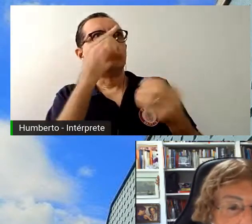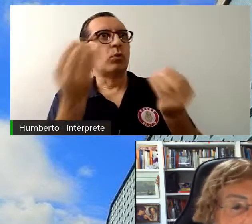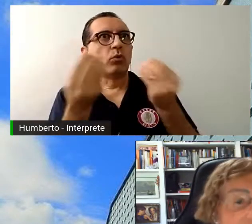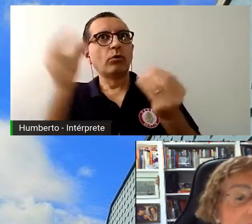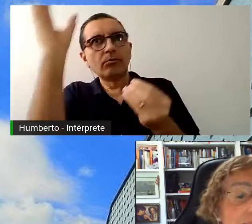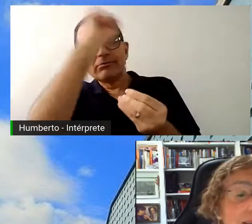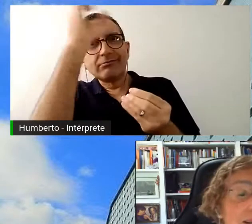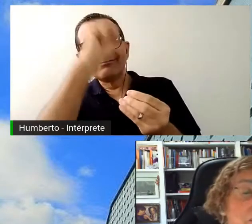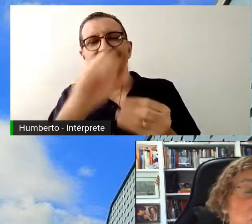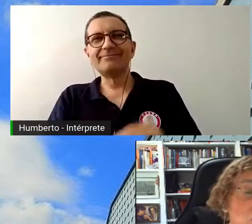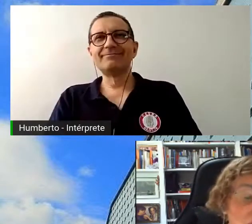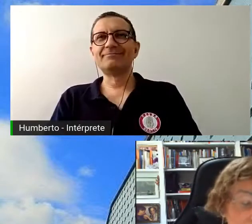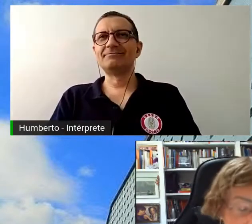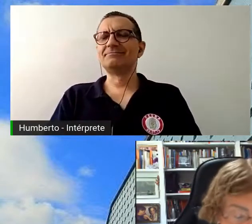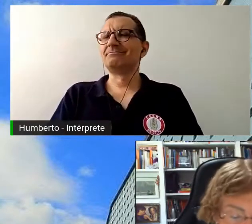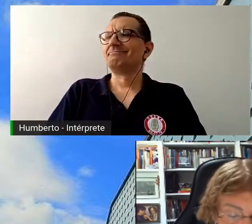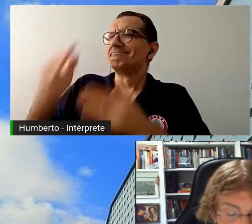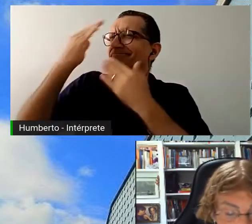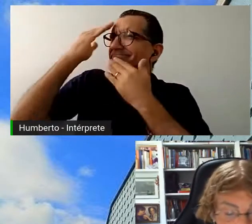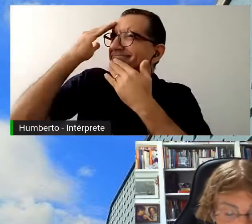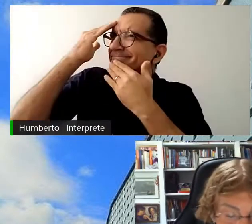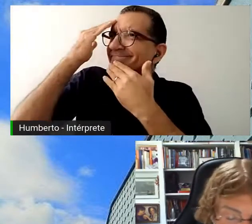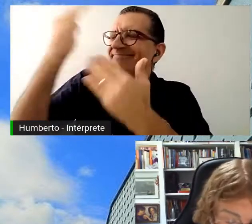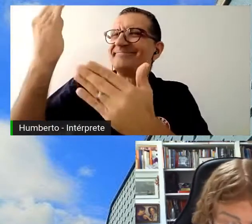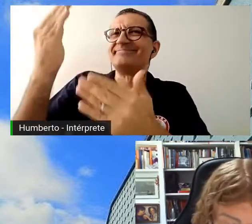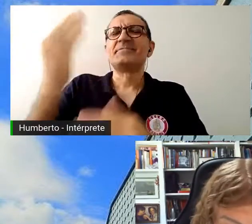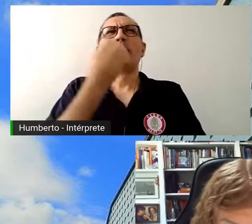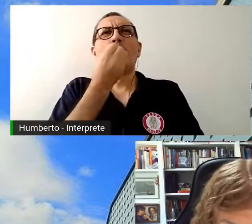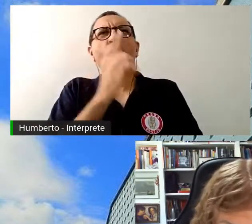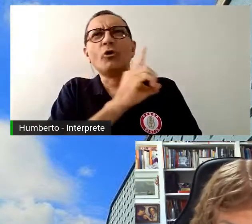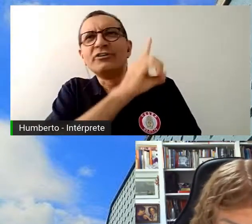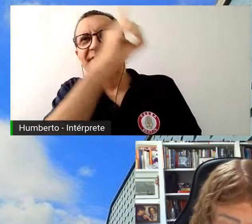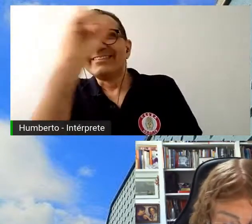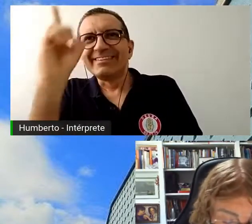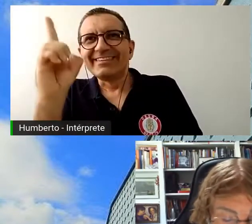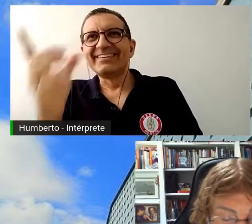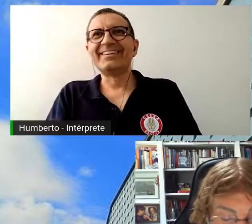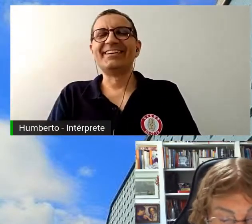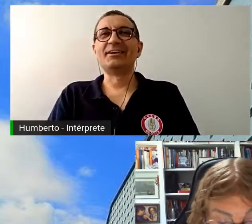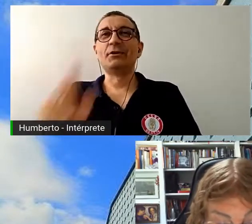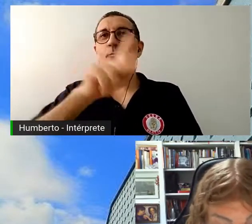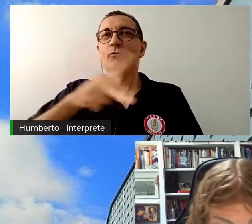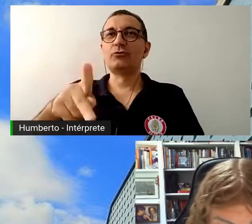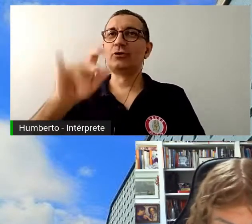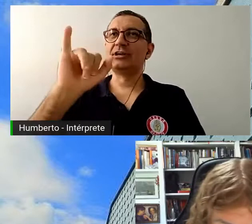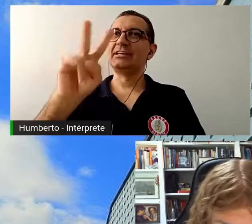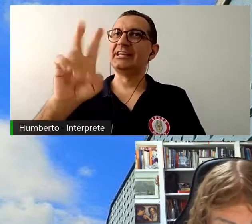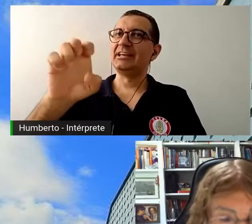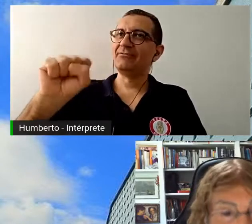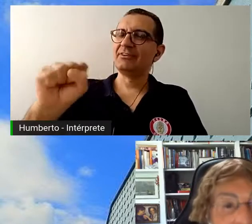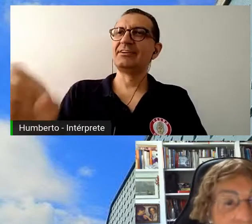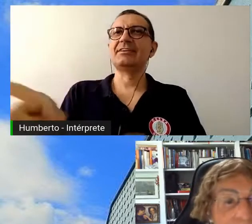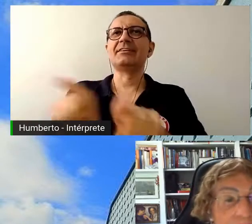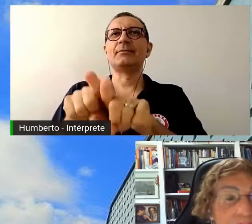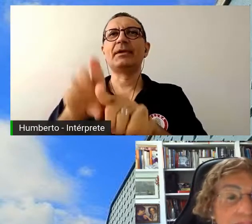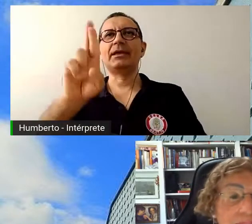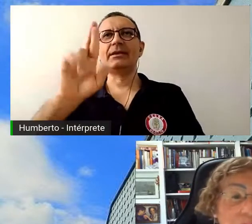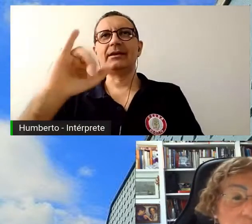Muito obrigada. Bom dia. Bom dia, professor Ives. Bom dia, professor Ricardo Bahia.